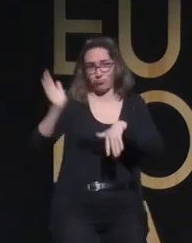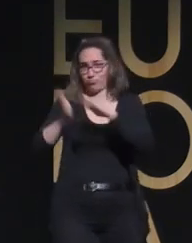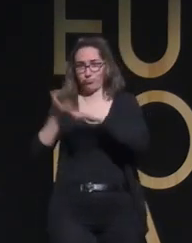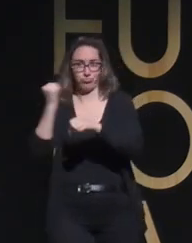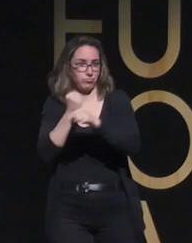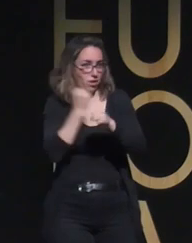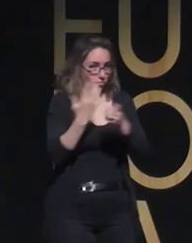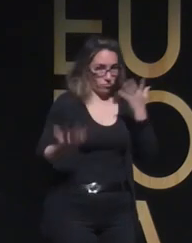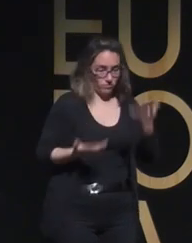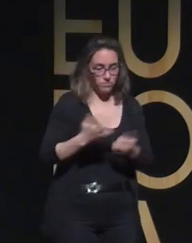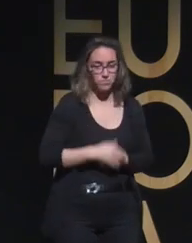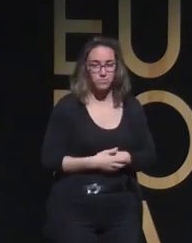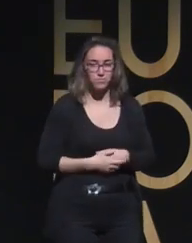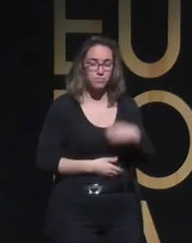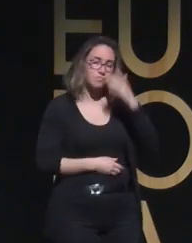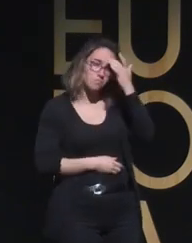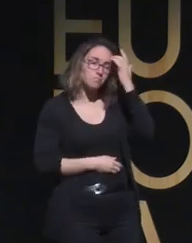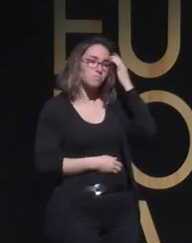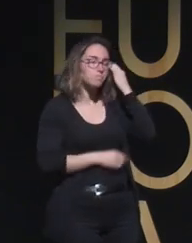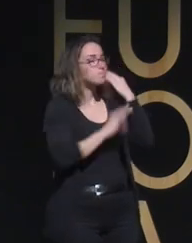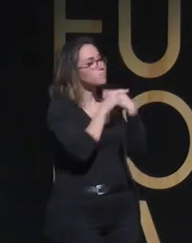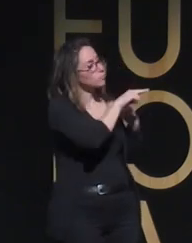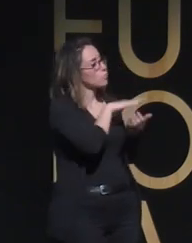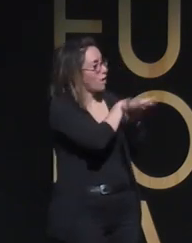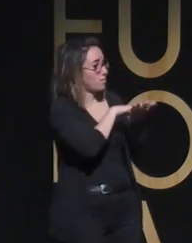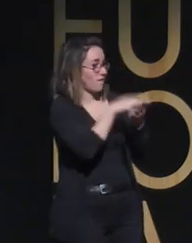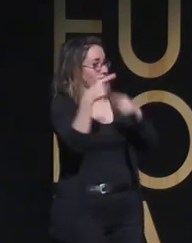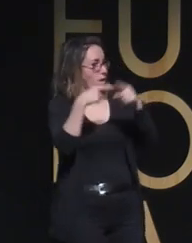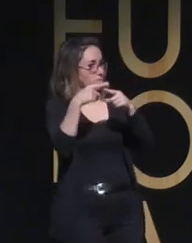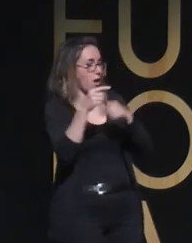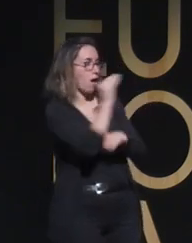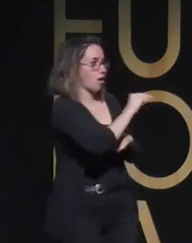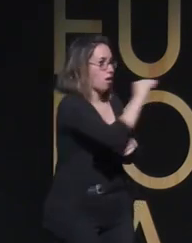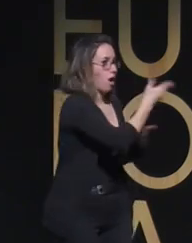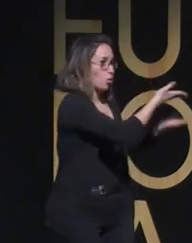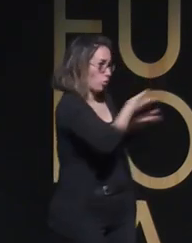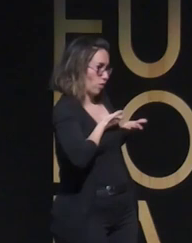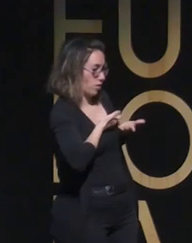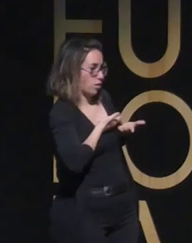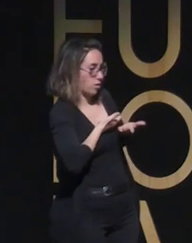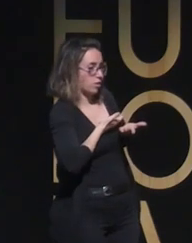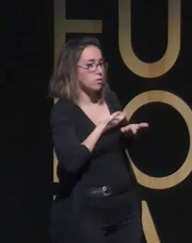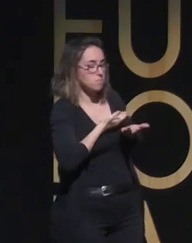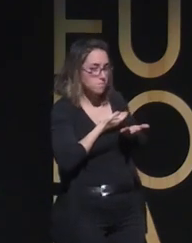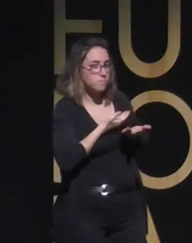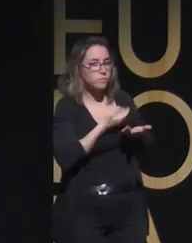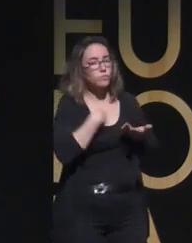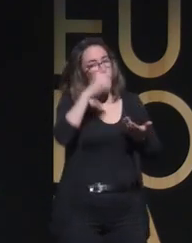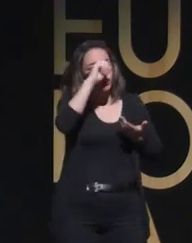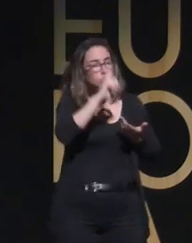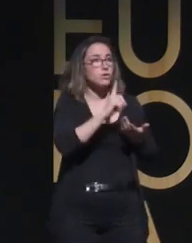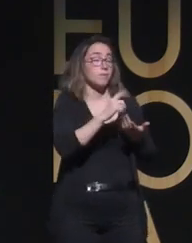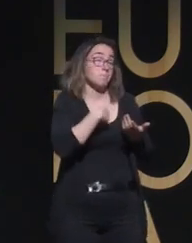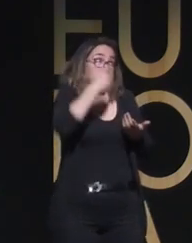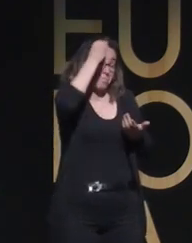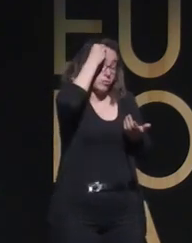Hablabas de esta familia que ha pedido ayuda. No sé si hay, supongo que es difícil, ¿no?